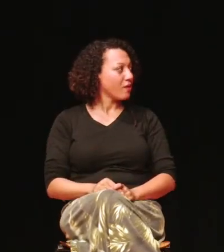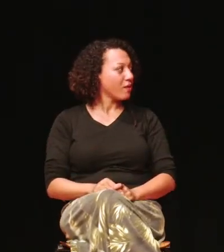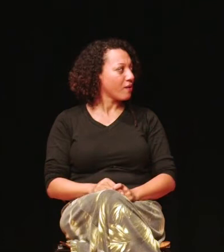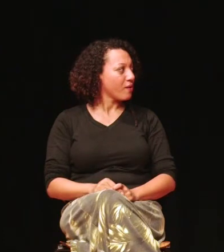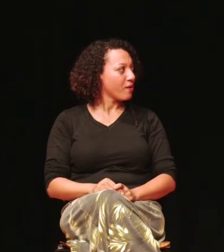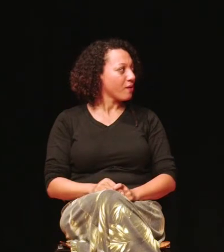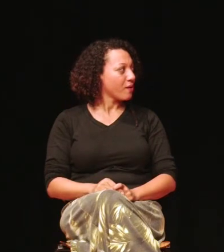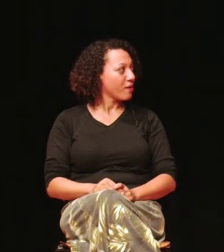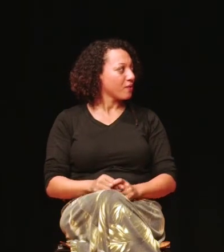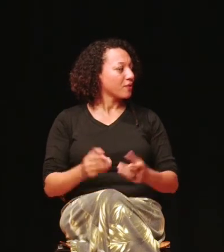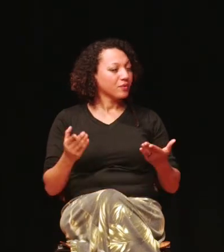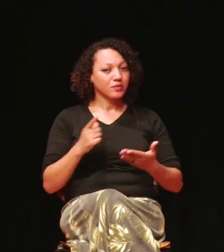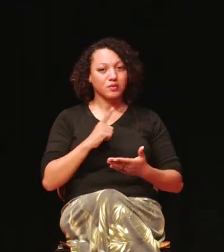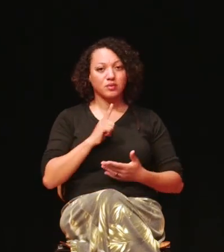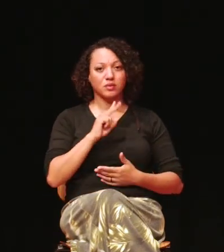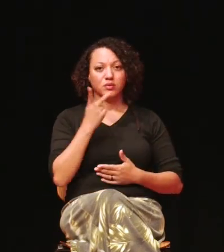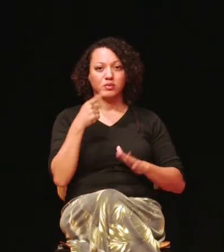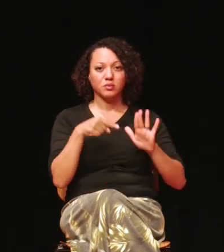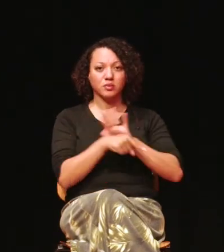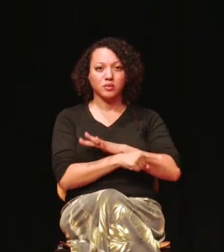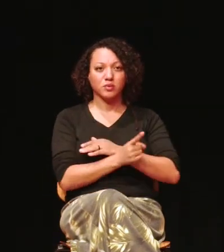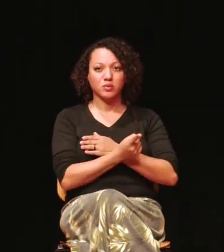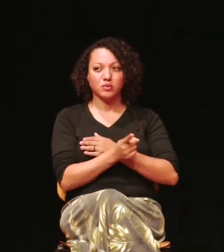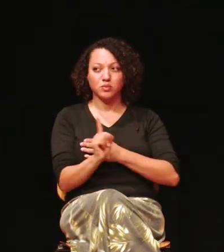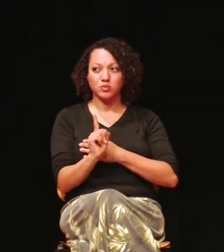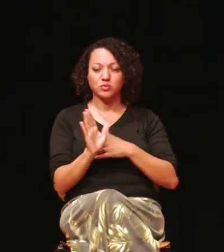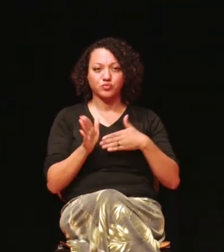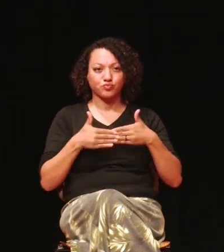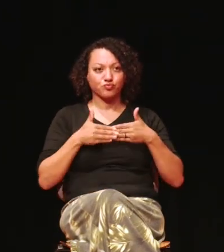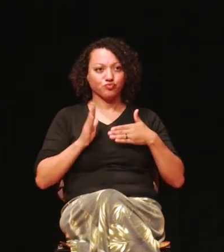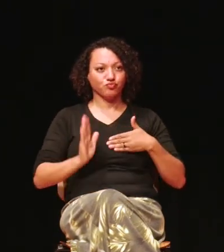Bom, então eu tenho duas perguntas para encerrar.